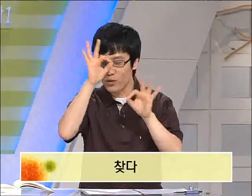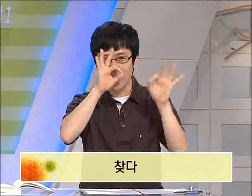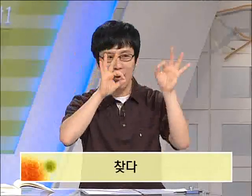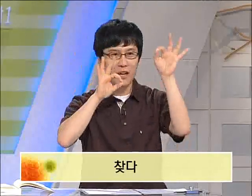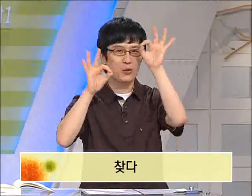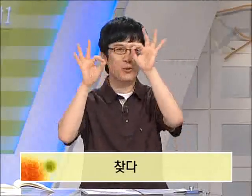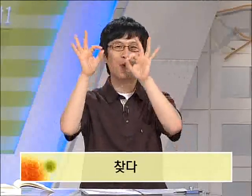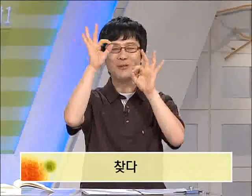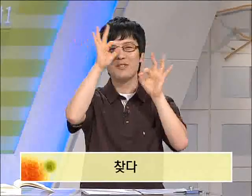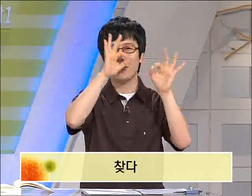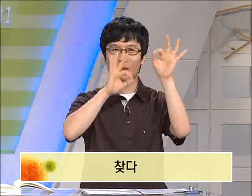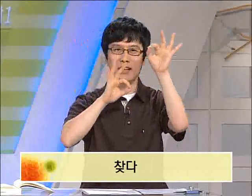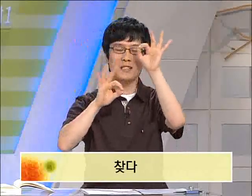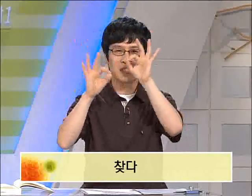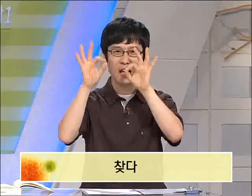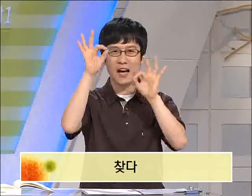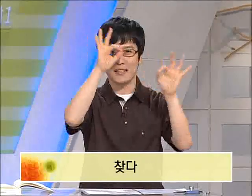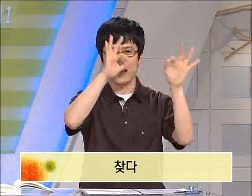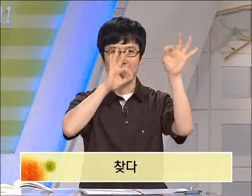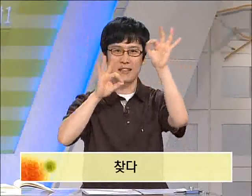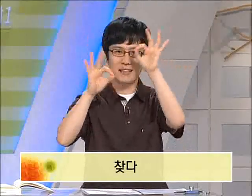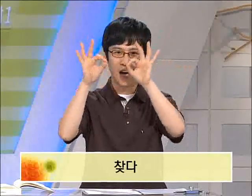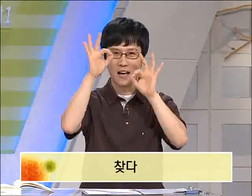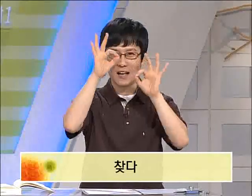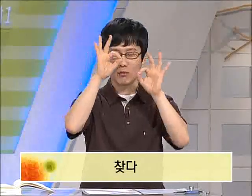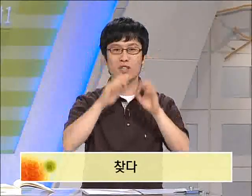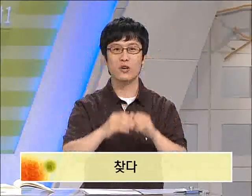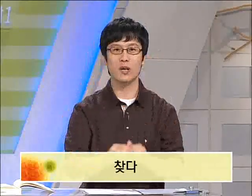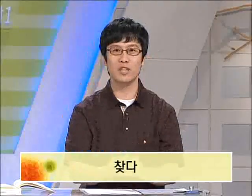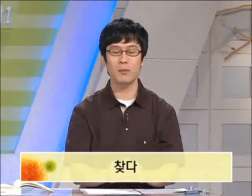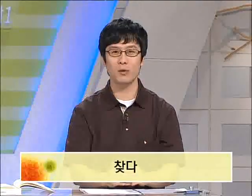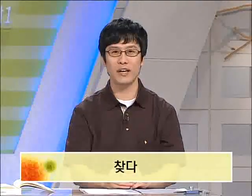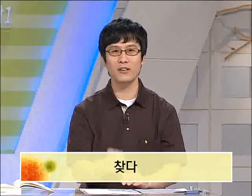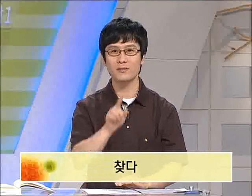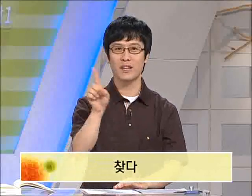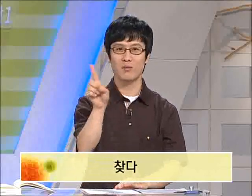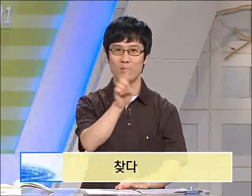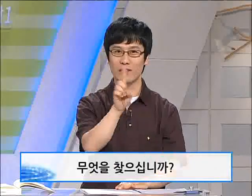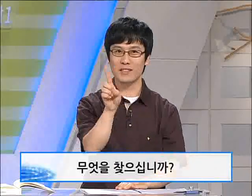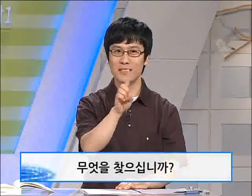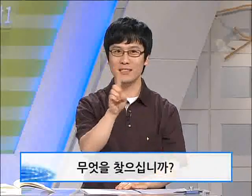이렇게 돌려주시면 되겠습니다. 자, 찾다. 문장으로 한번 해볼까요?